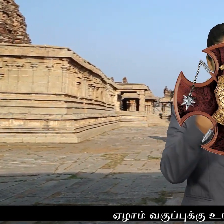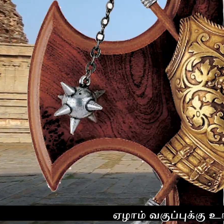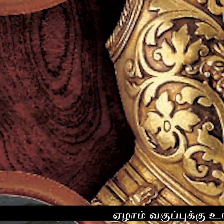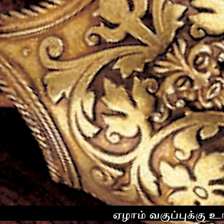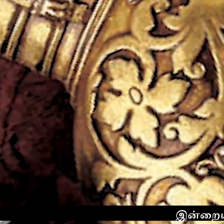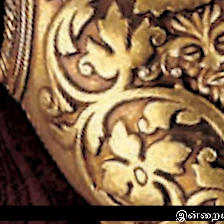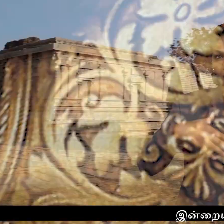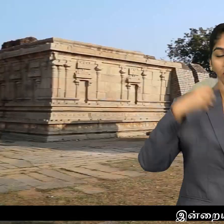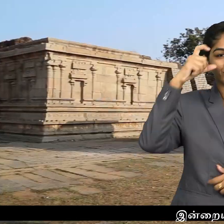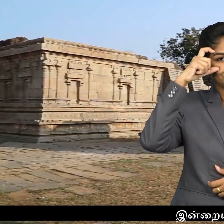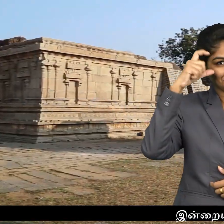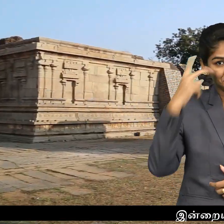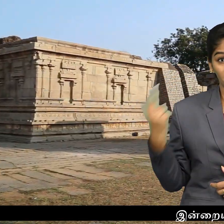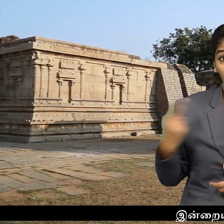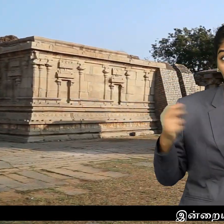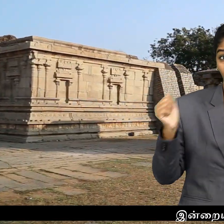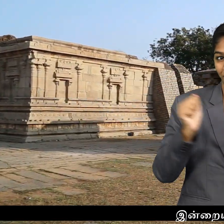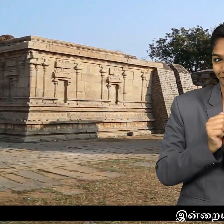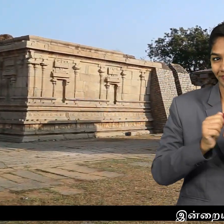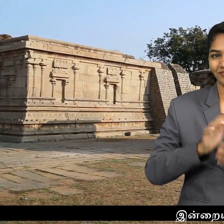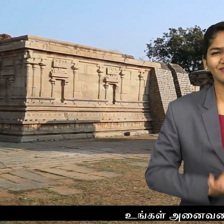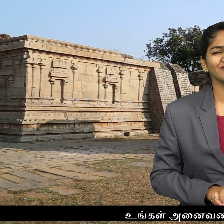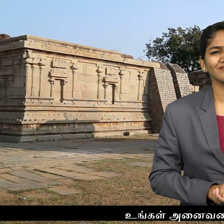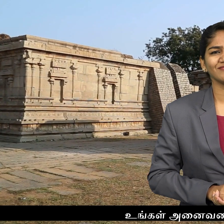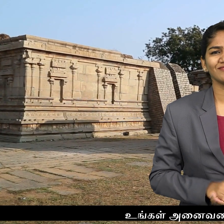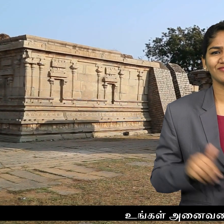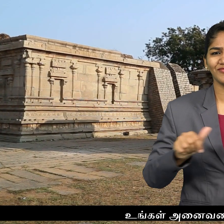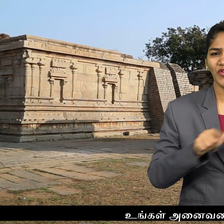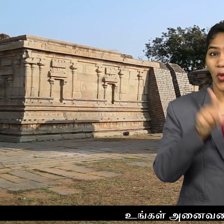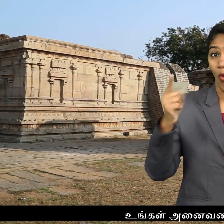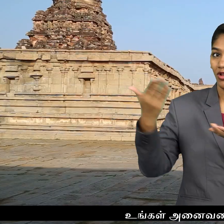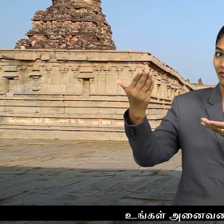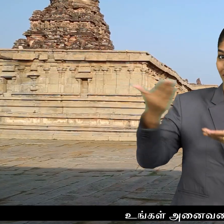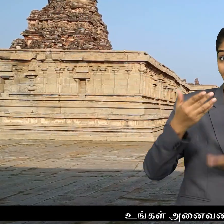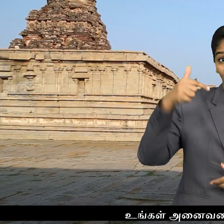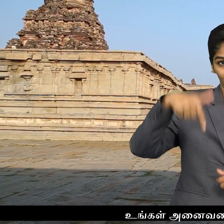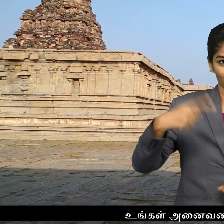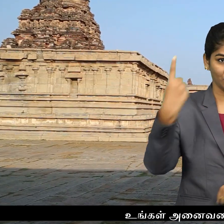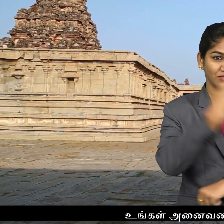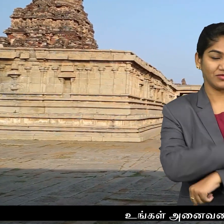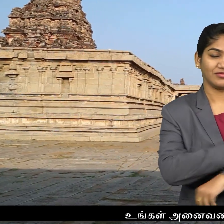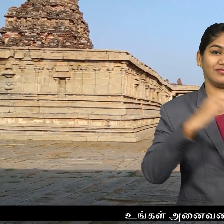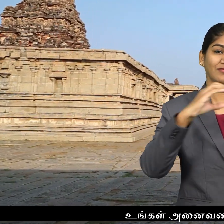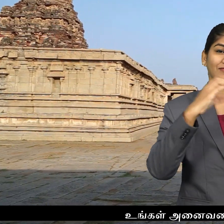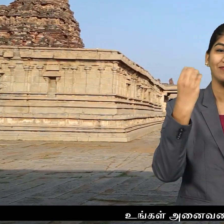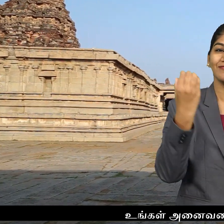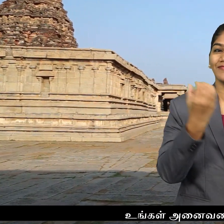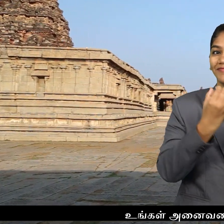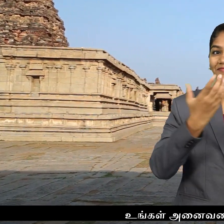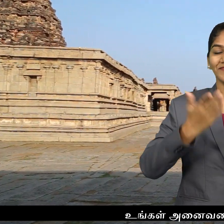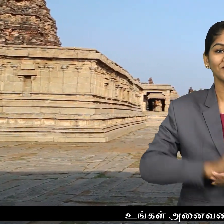உங்களை வரவேற்கின்றேன். இன்றைய வகுப்பிற்கு உங்கள் அனைவரையும் வரவேற்கின்றேன்.